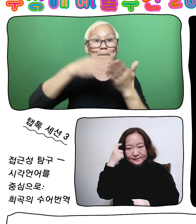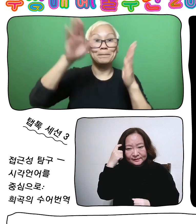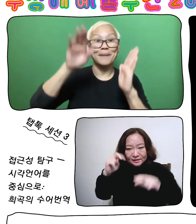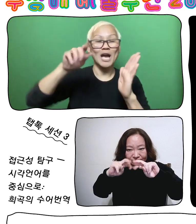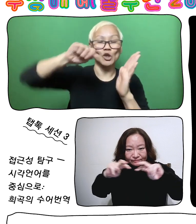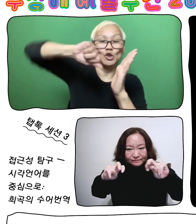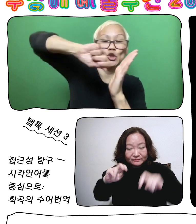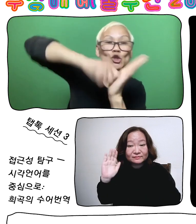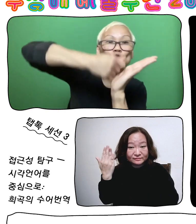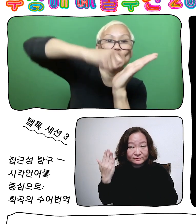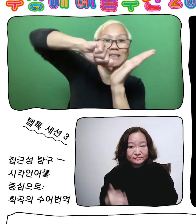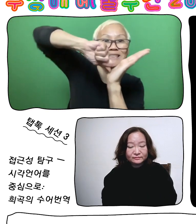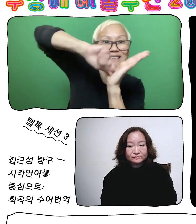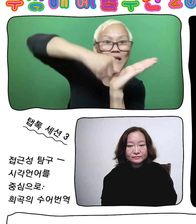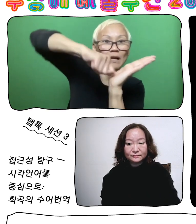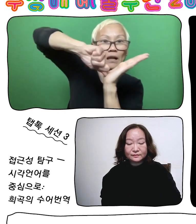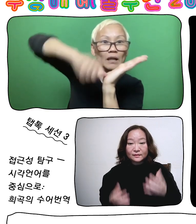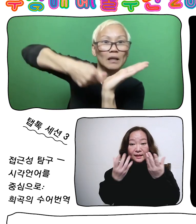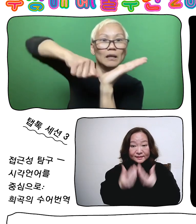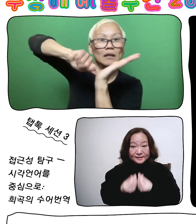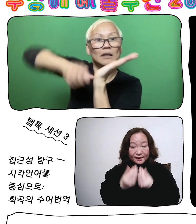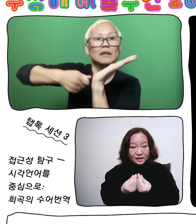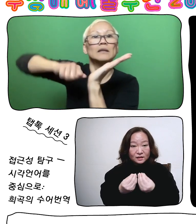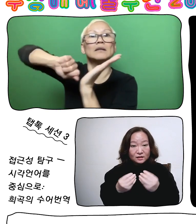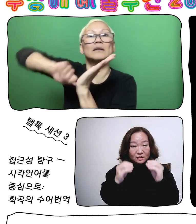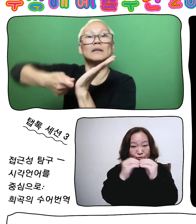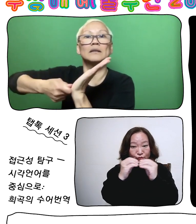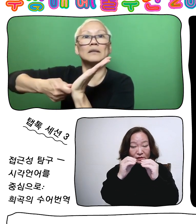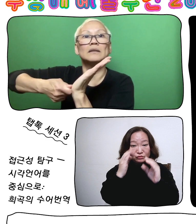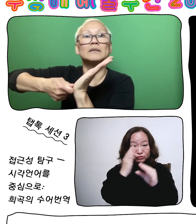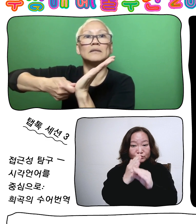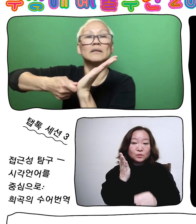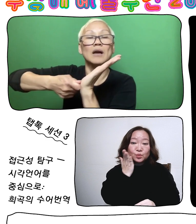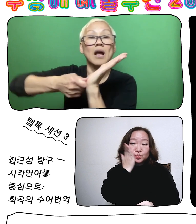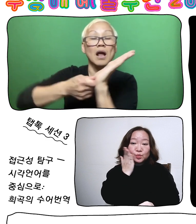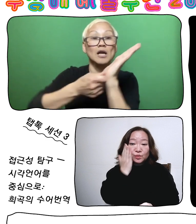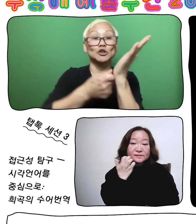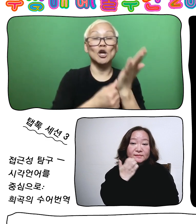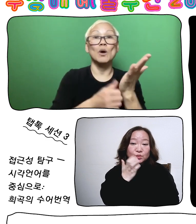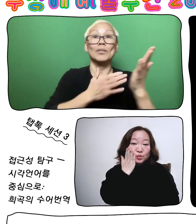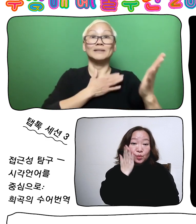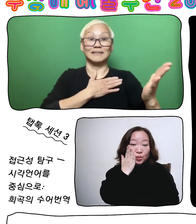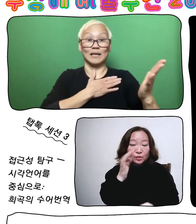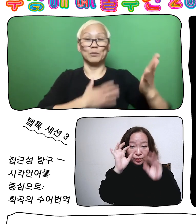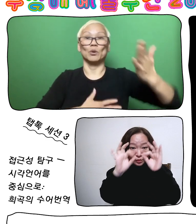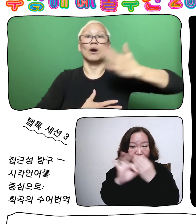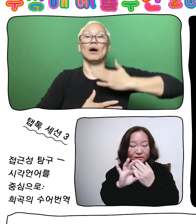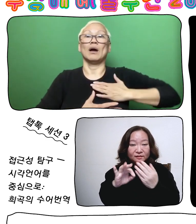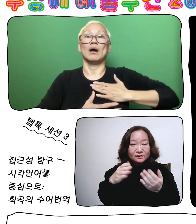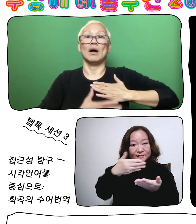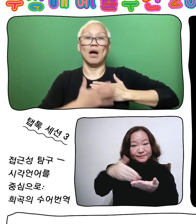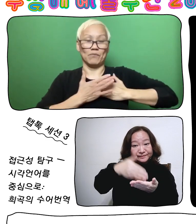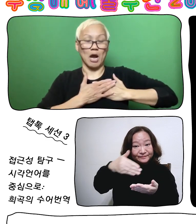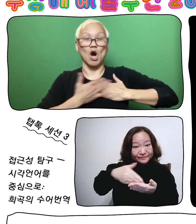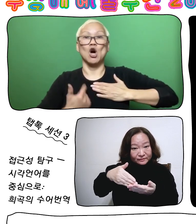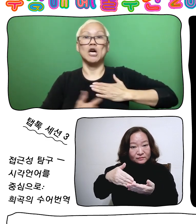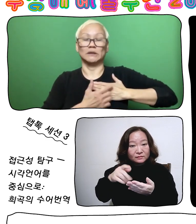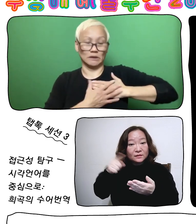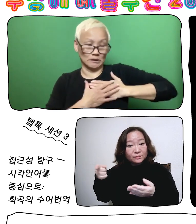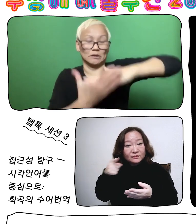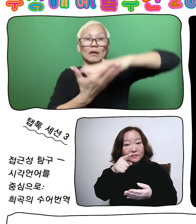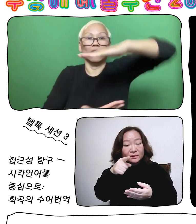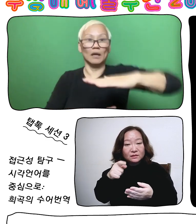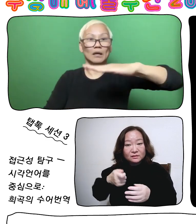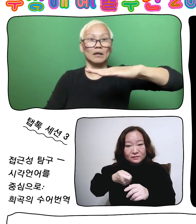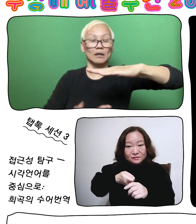녹색으로 표시된 단어를 주목해 주세요. 내 눈은 그림을 그리는 화가.